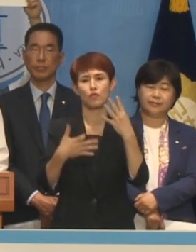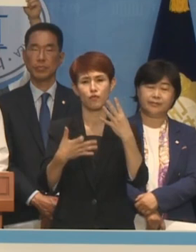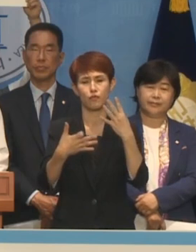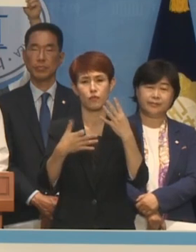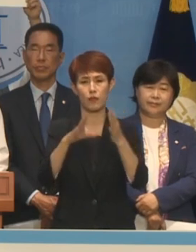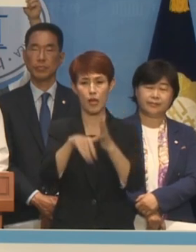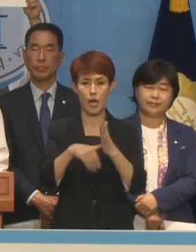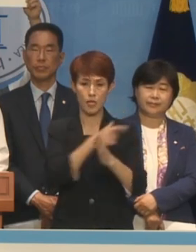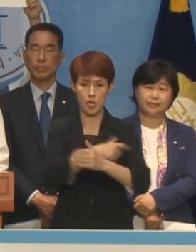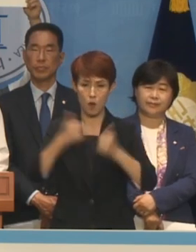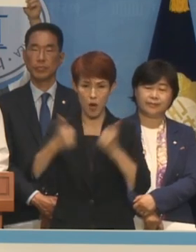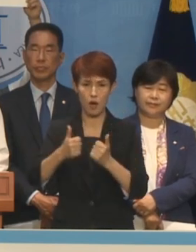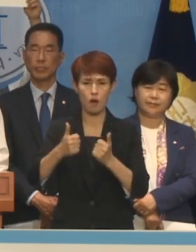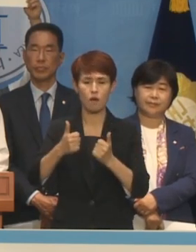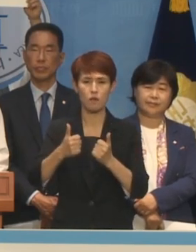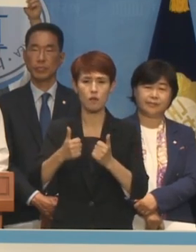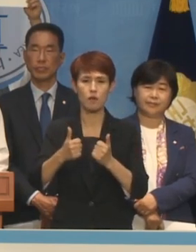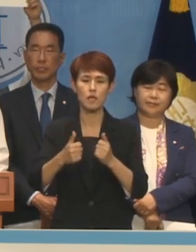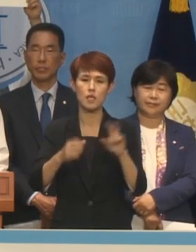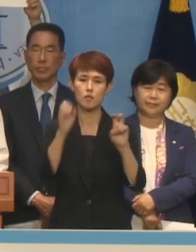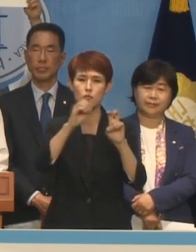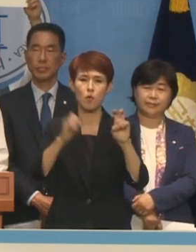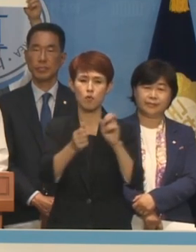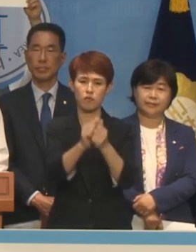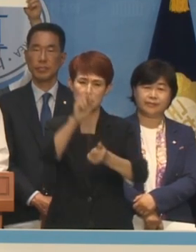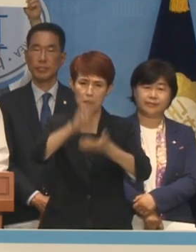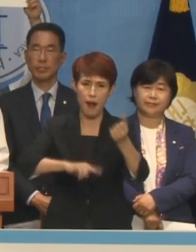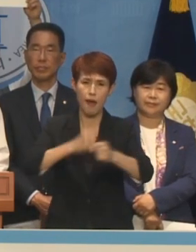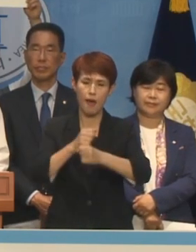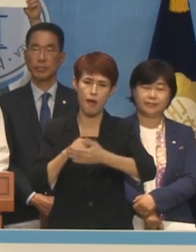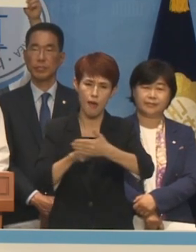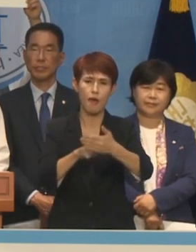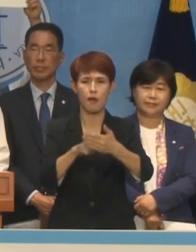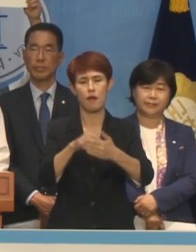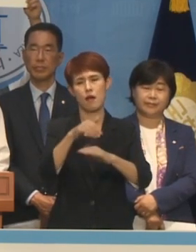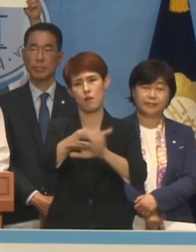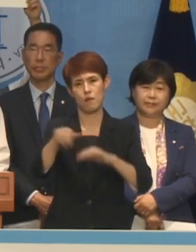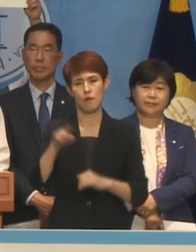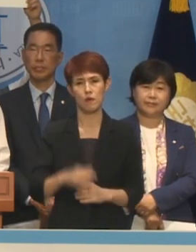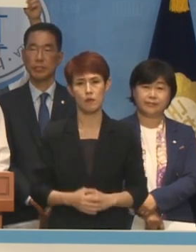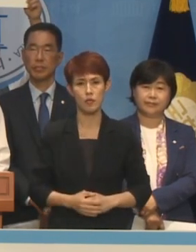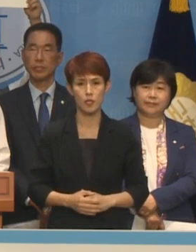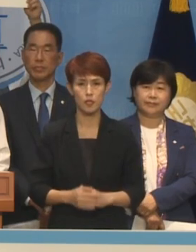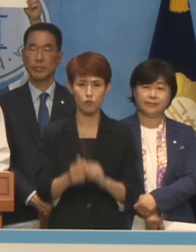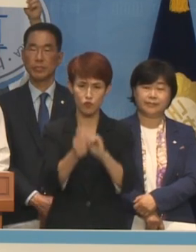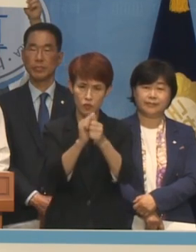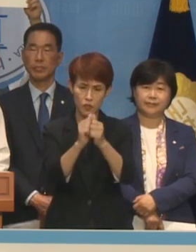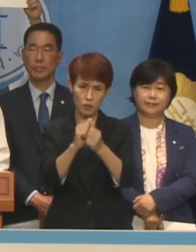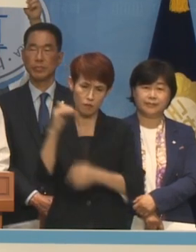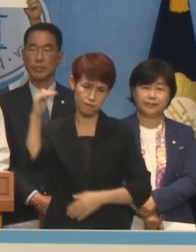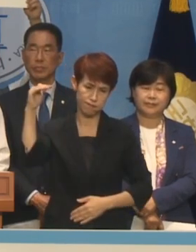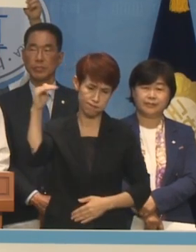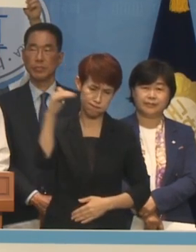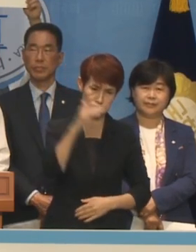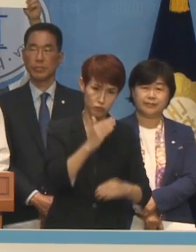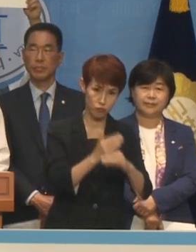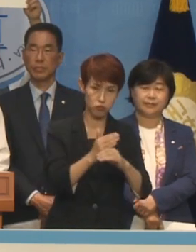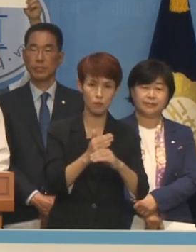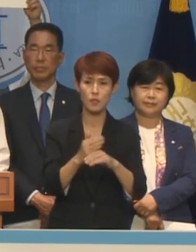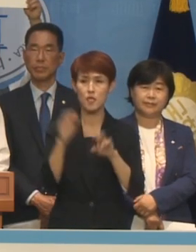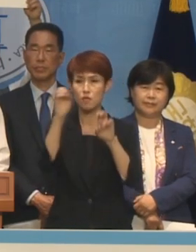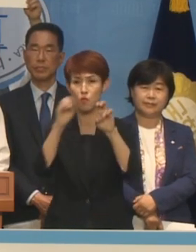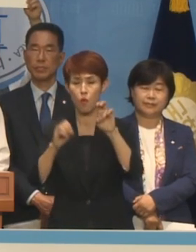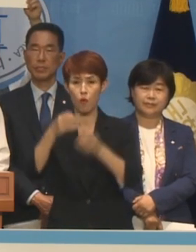없는 한전 KDN 지분 20% 매각을 강행하려 하고 있다. 현재 침체된 주식시장에서 한전 KDN 지분